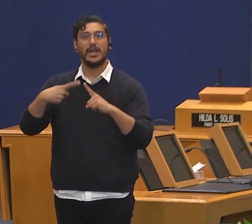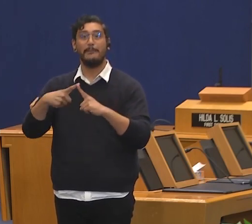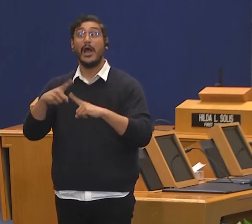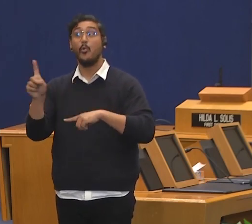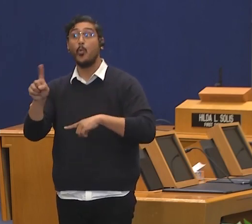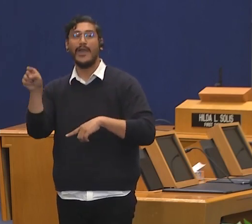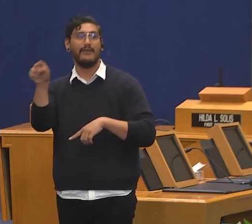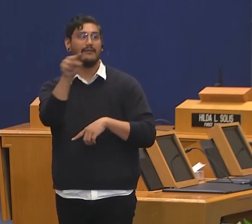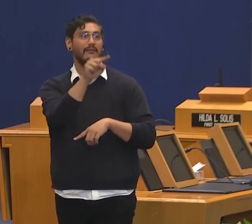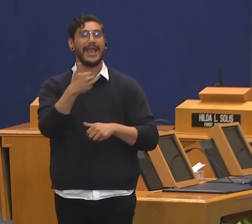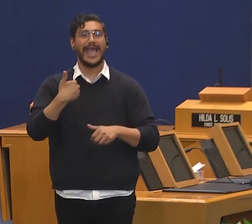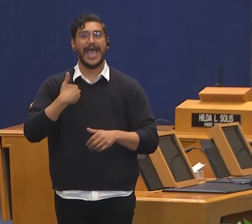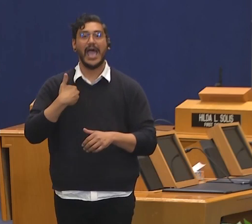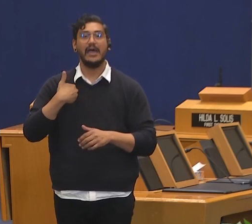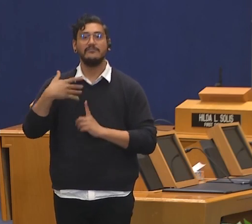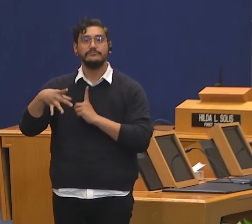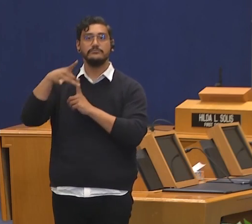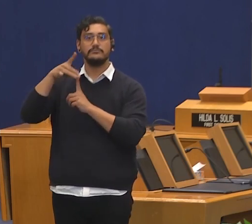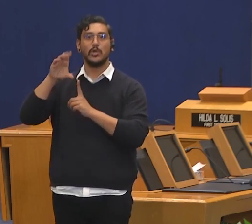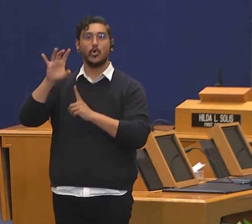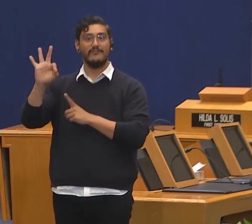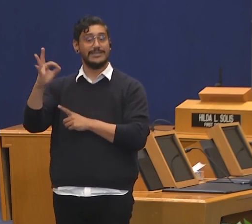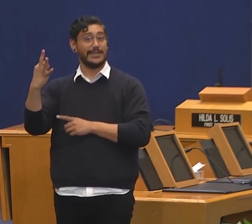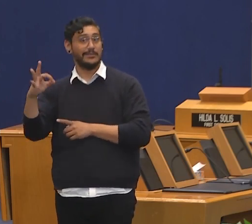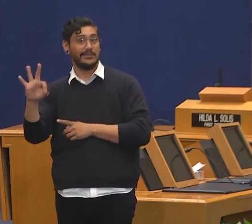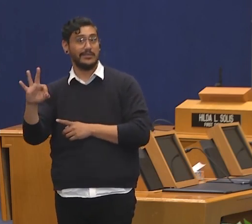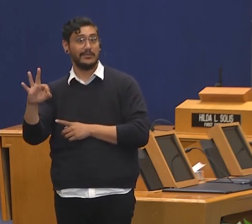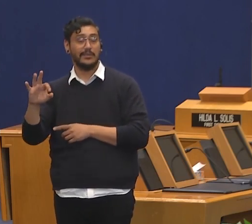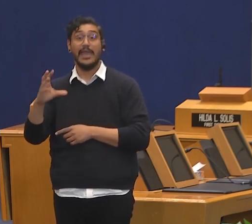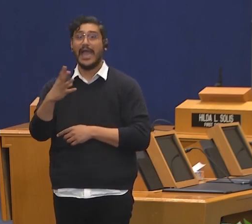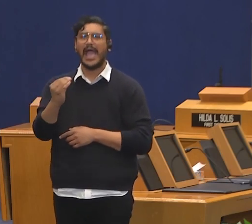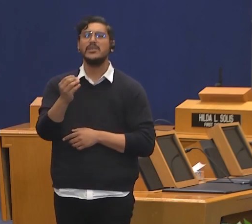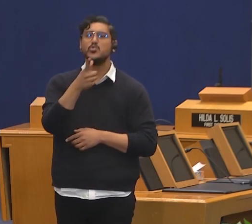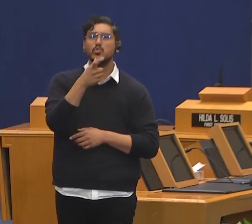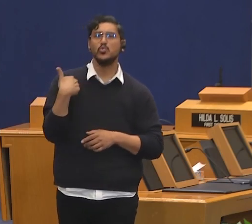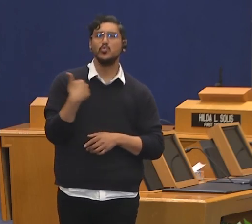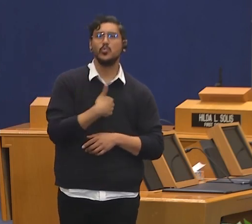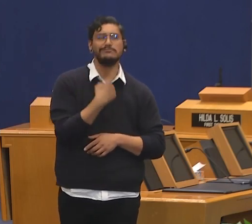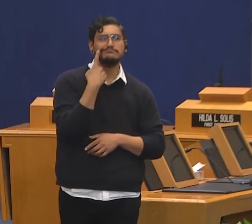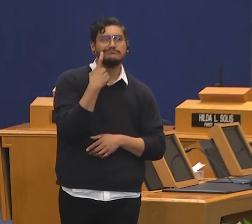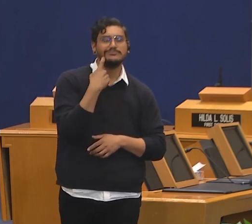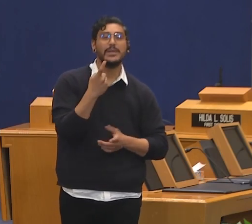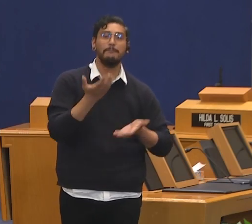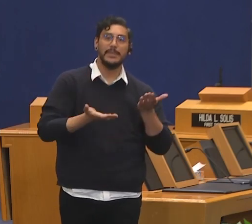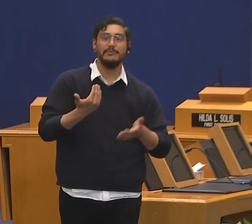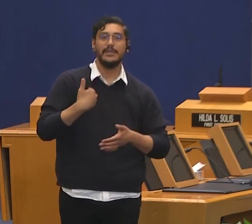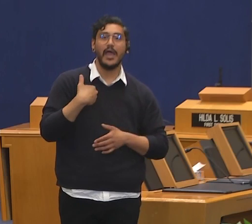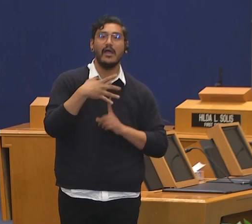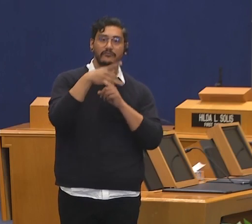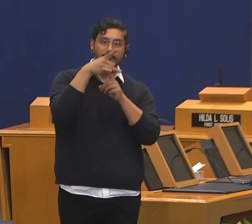positivos: el número de casos positivos y sospechosos entre los residentes y el personal, el número de